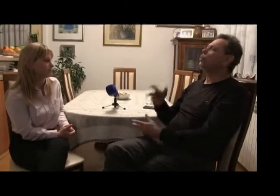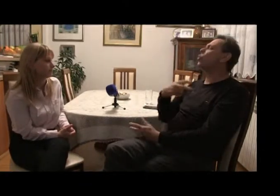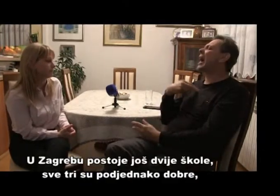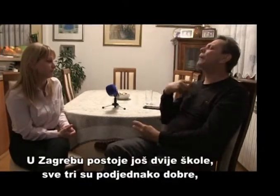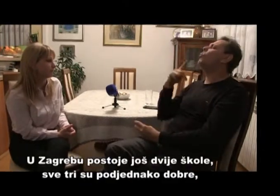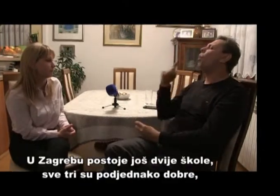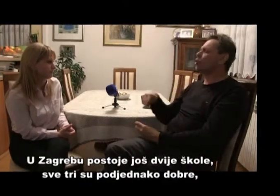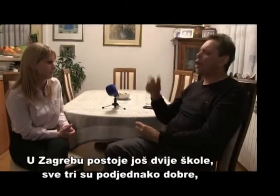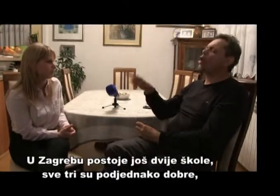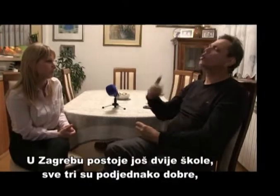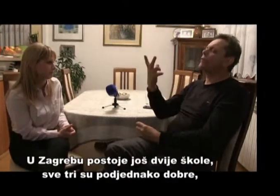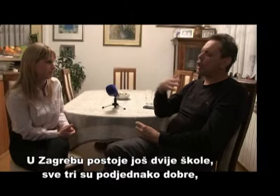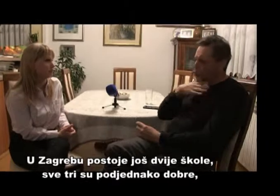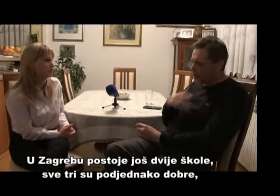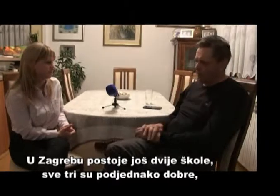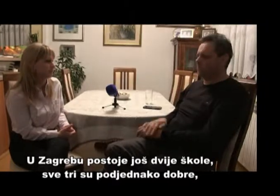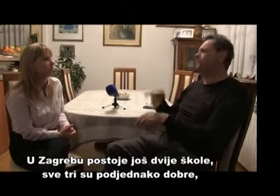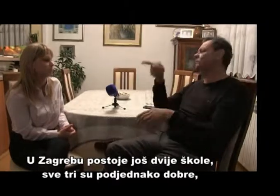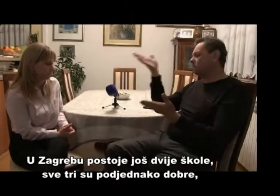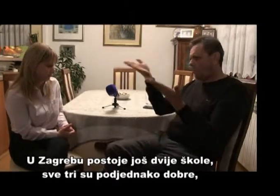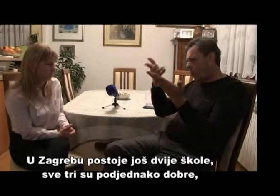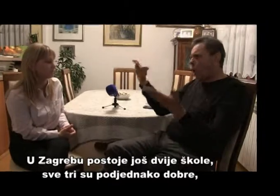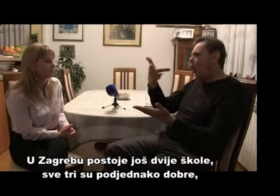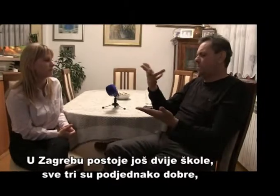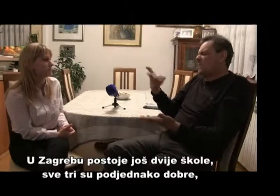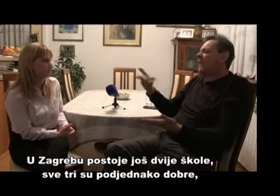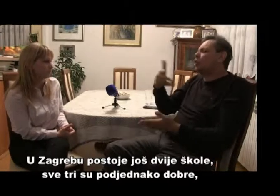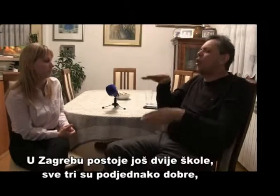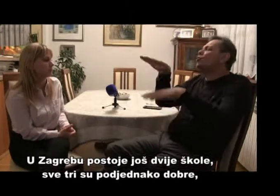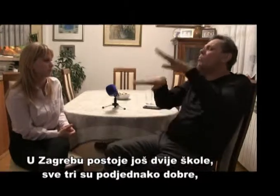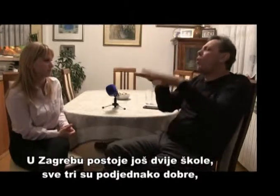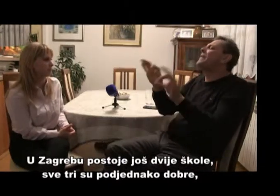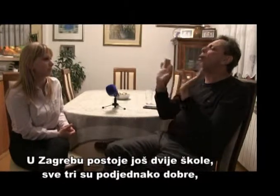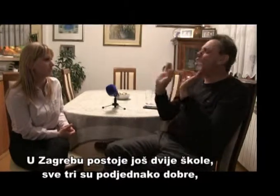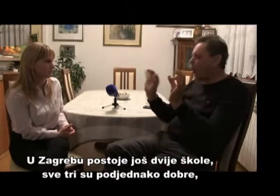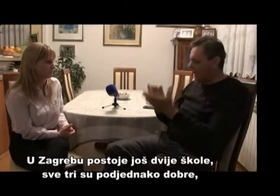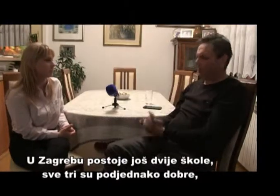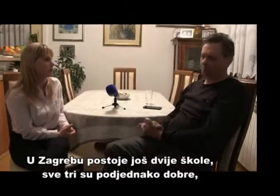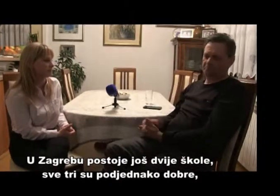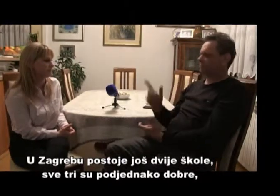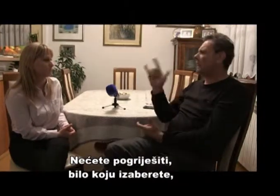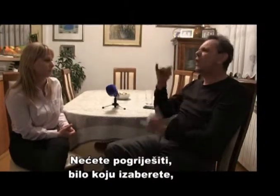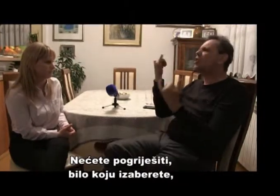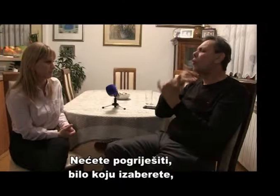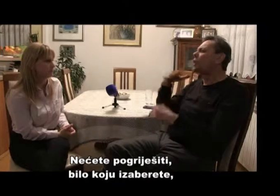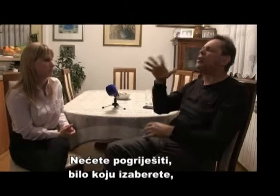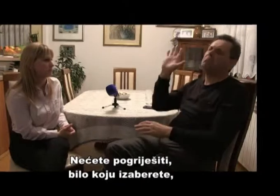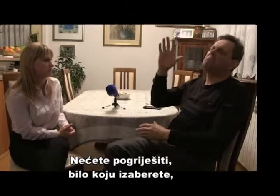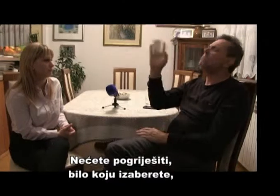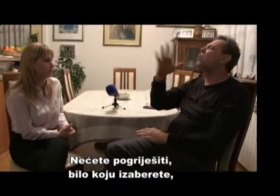U Zagrebu postoje još dvije škole. Sve te škole su podjednako dobre. Nećete pogriješiti bilo